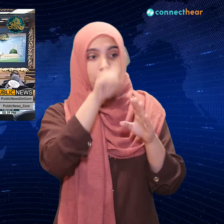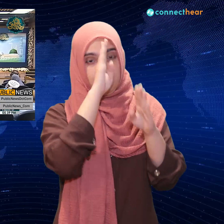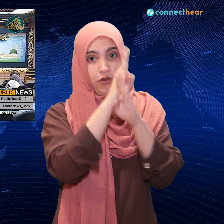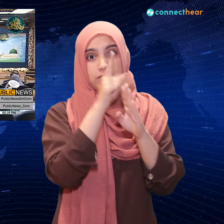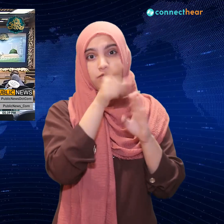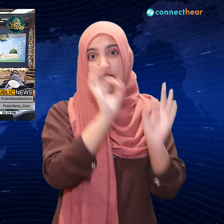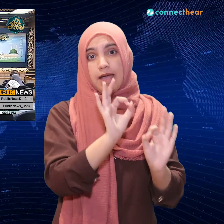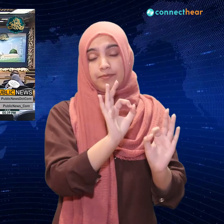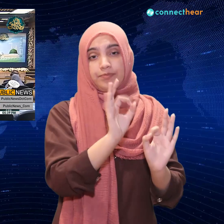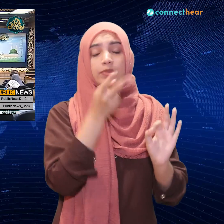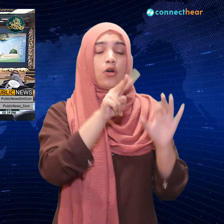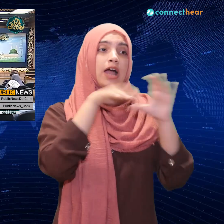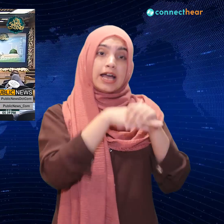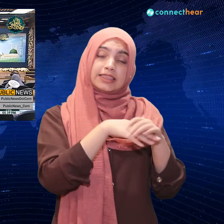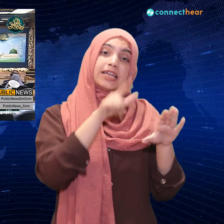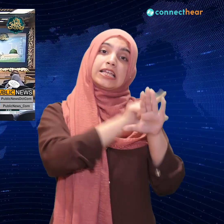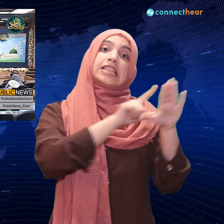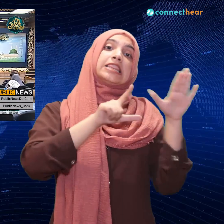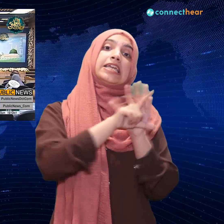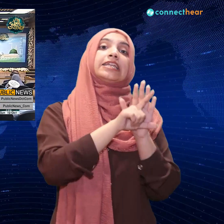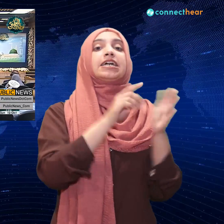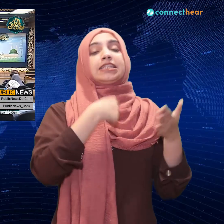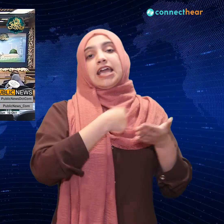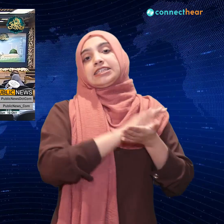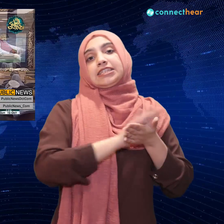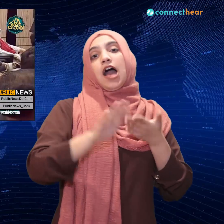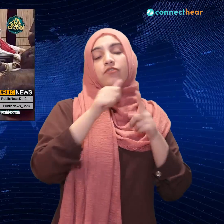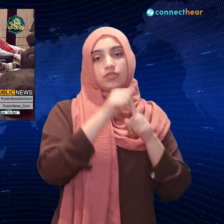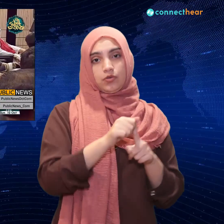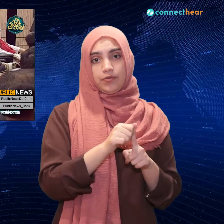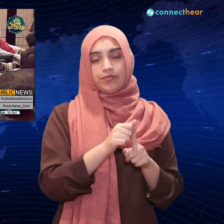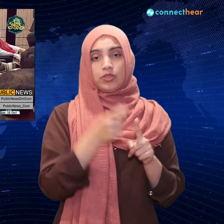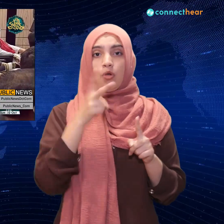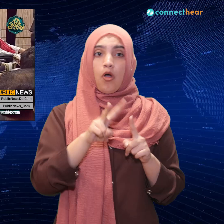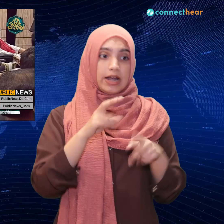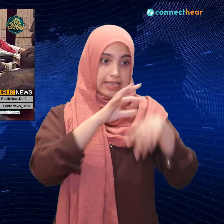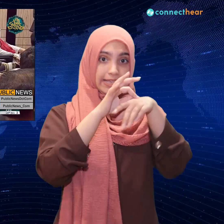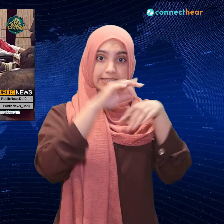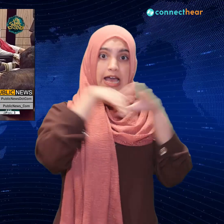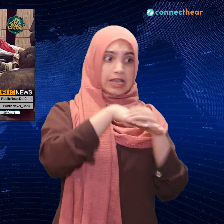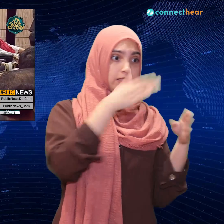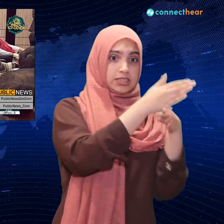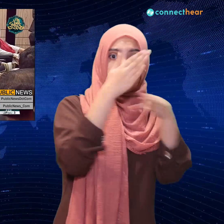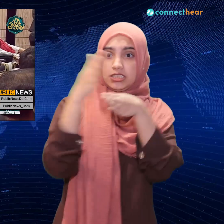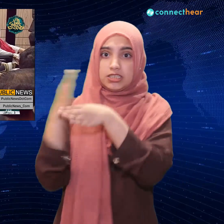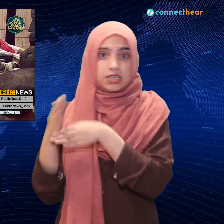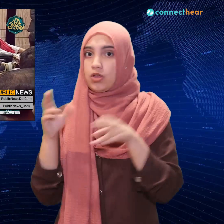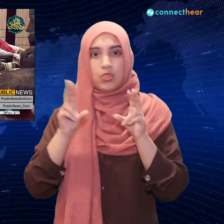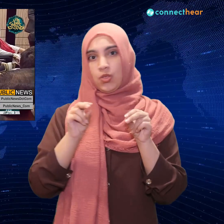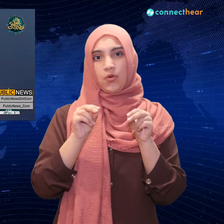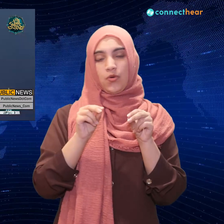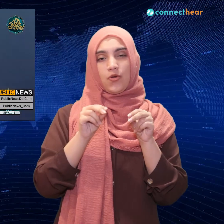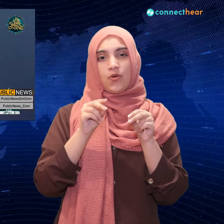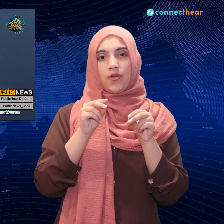کا جو پیمانہ دیا کہ انسانوں کو لیڈر اکٹھا کرتا ہے، تقسیم نہیں کرتا نفرتیں پھیلا کے. یہ نہیں